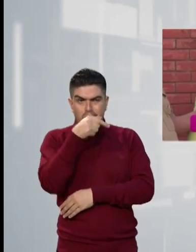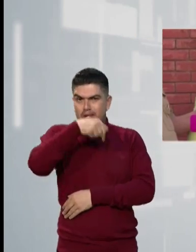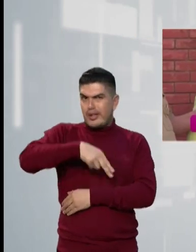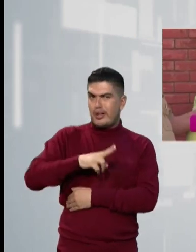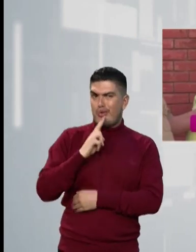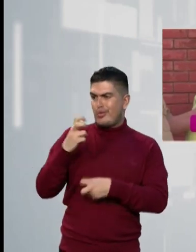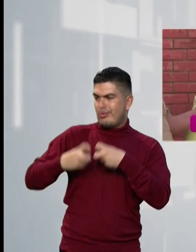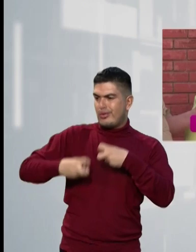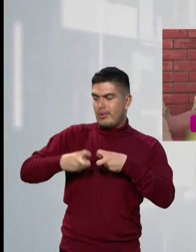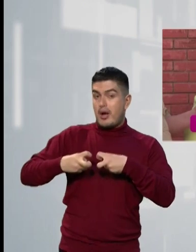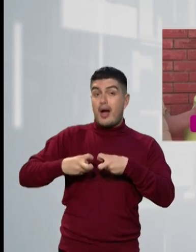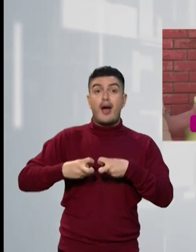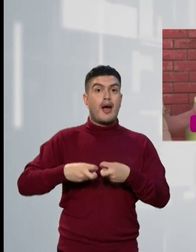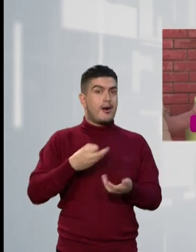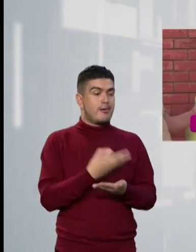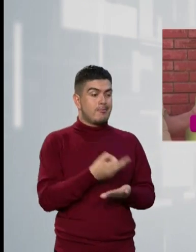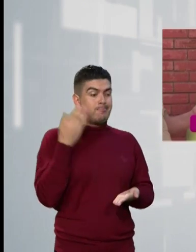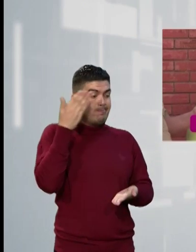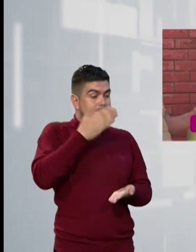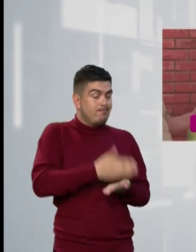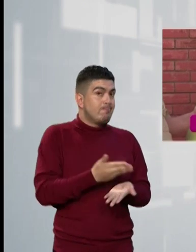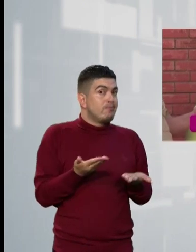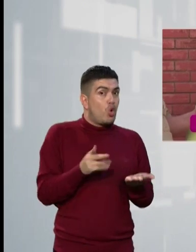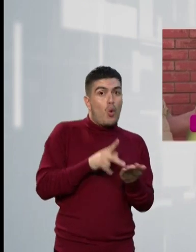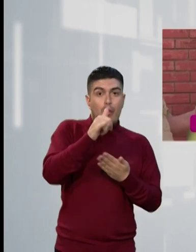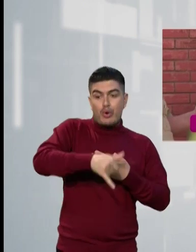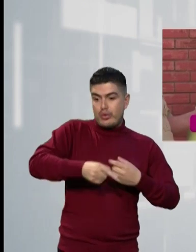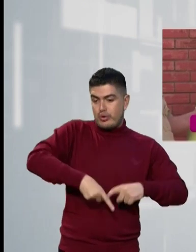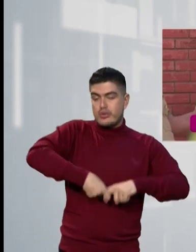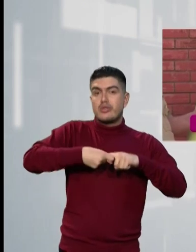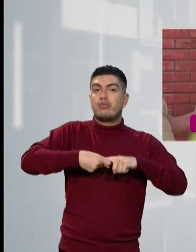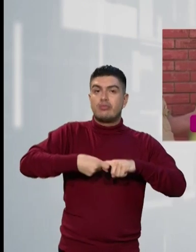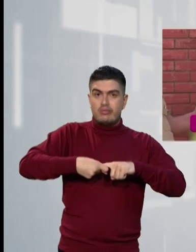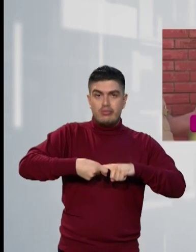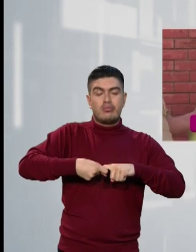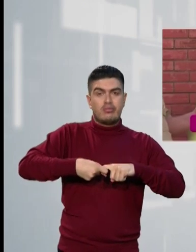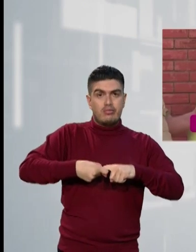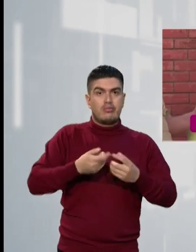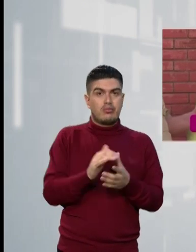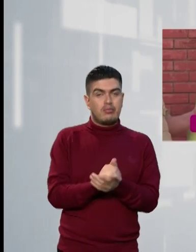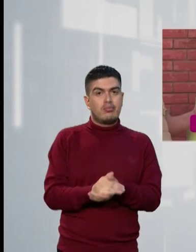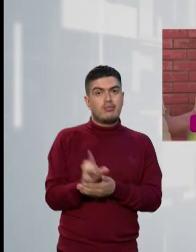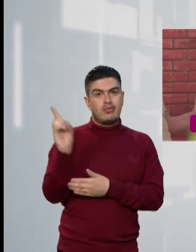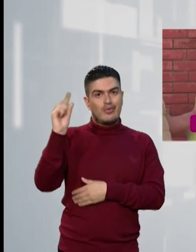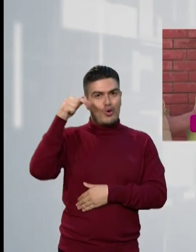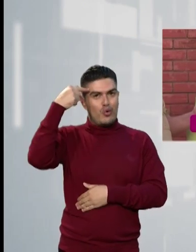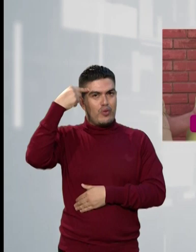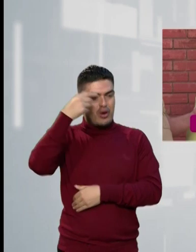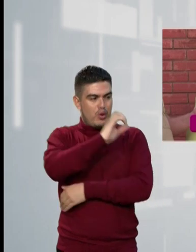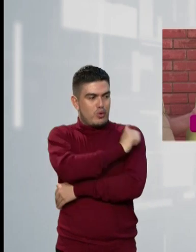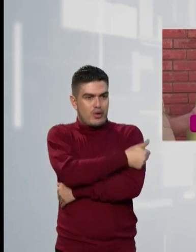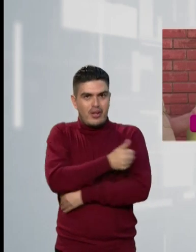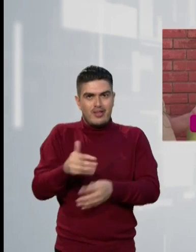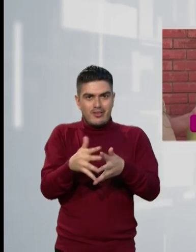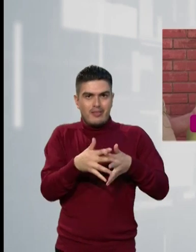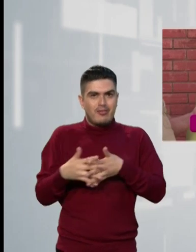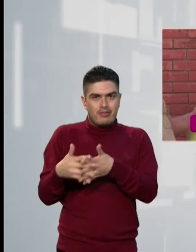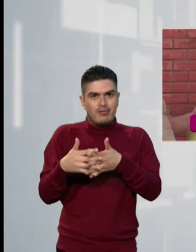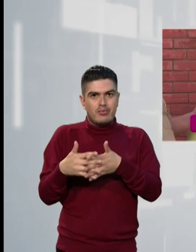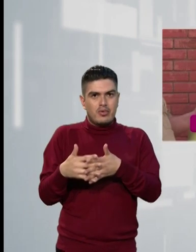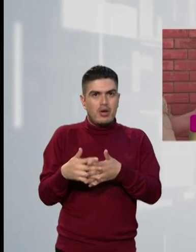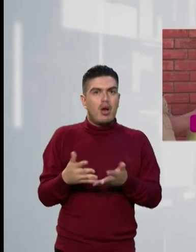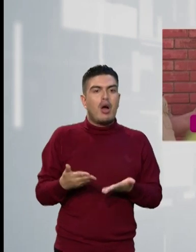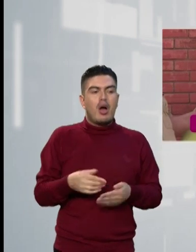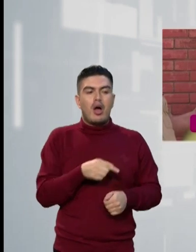han cortado recursos por ejemplo han cerrado proyectos han enviado comunicados a donde Pues según el análisis de